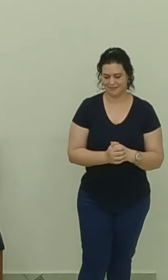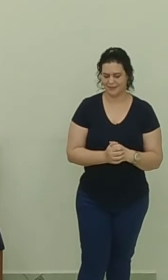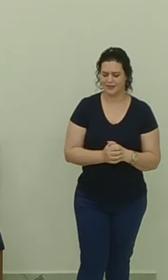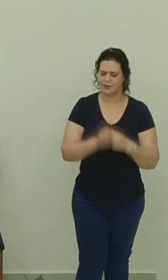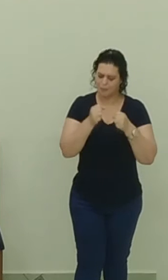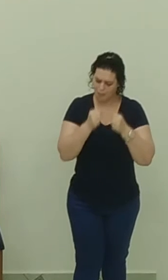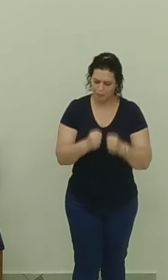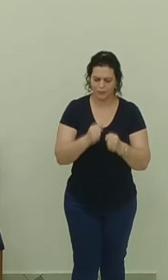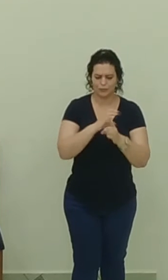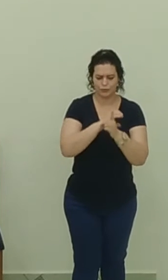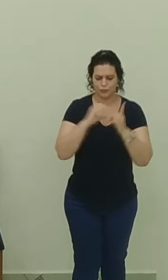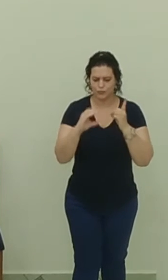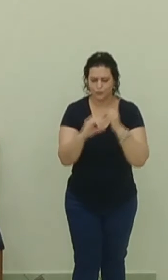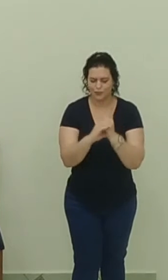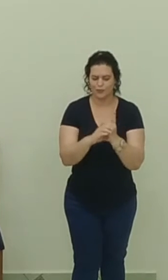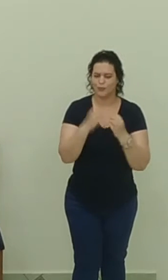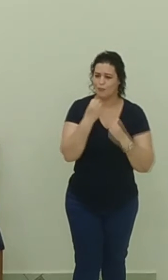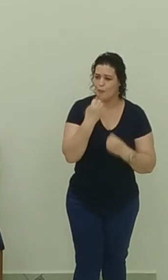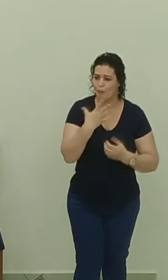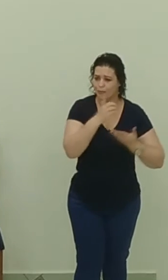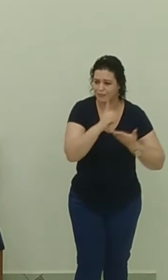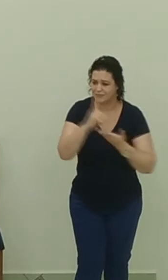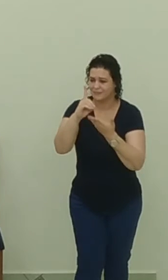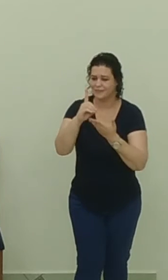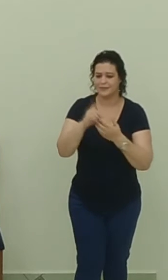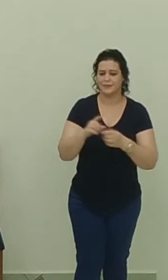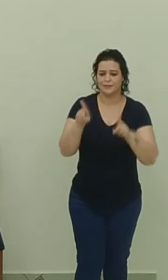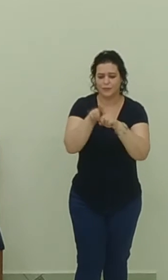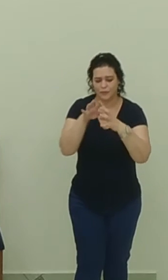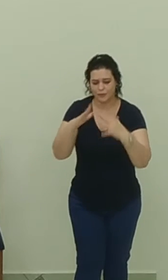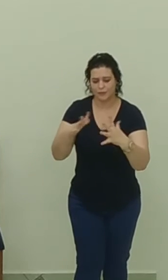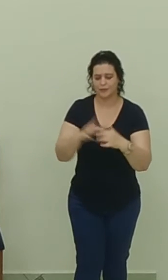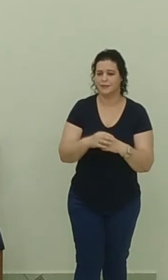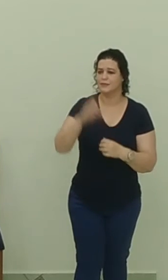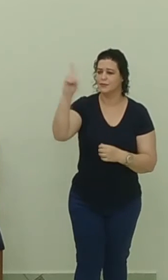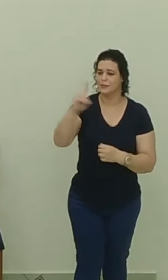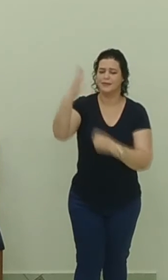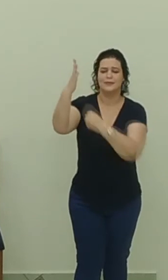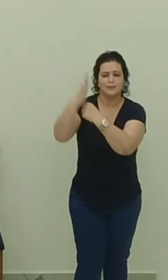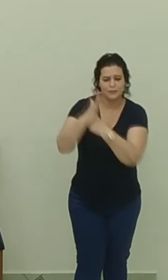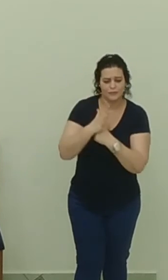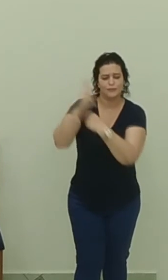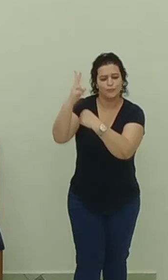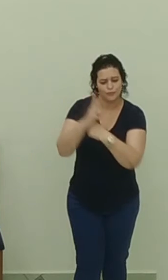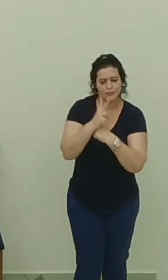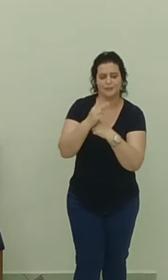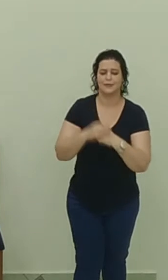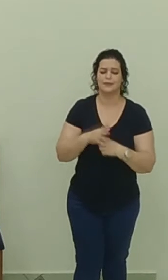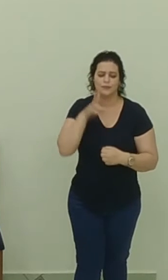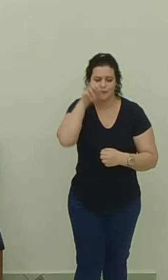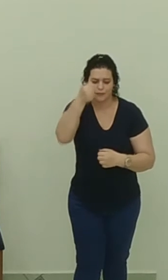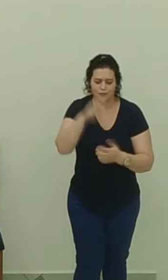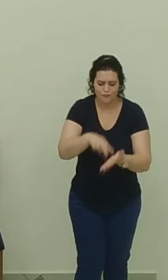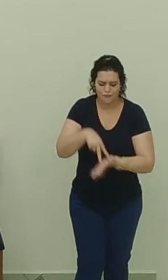Senhor. Obrigado, Pai, porque o Senhor tem nos sustentado, ó Deus, e o Senhor esteve conosco, Pai, nos